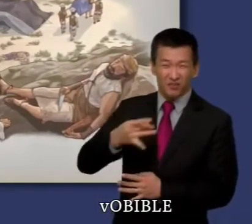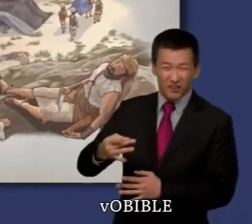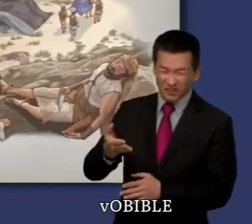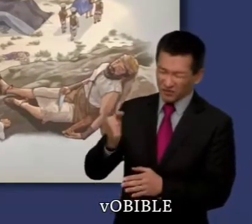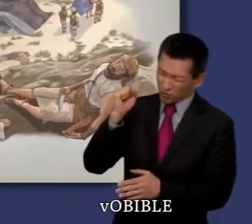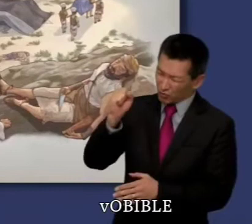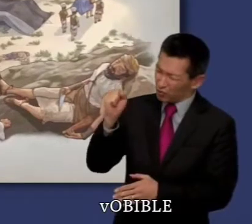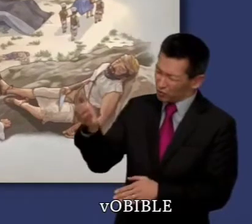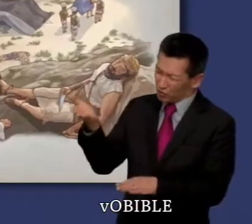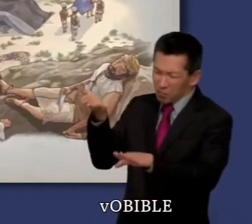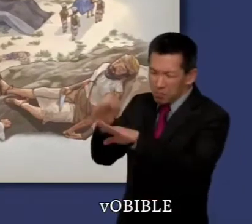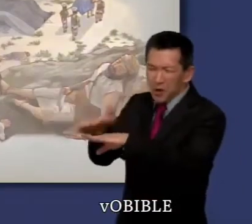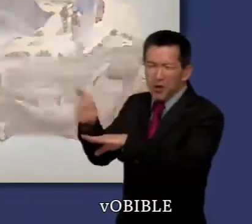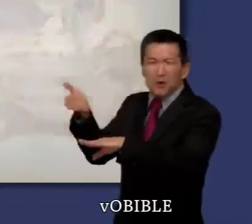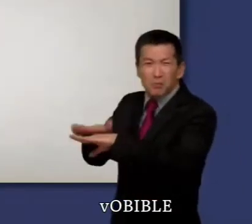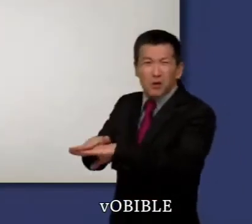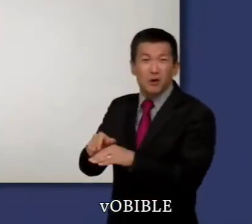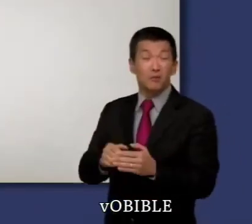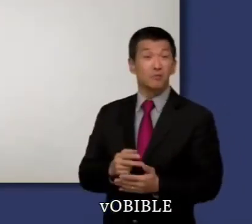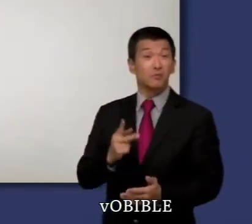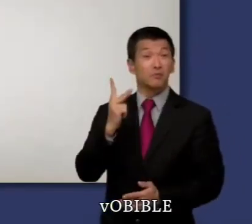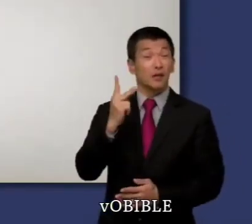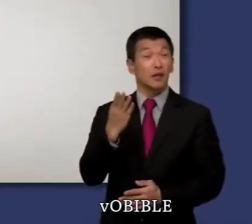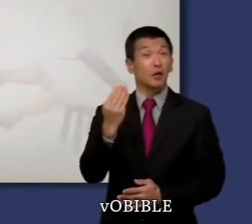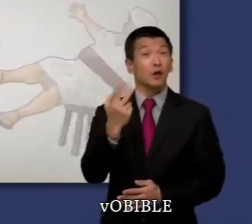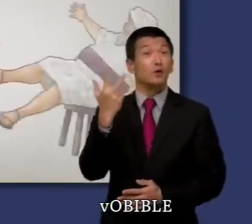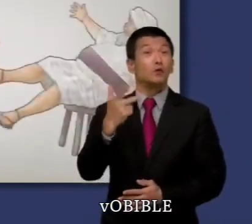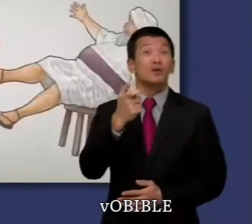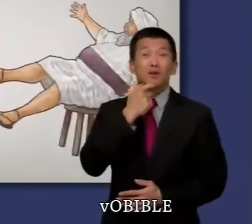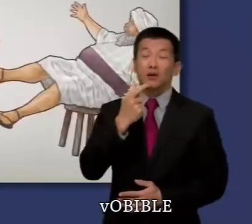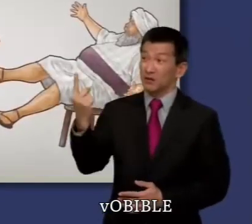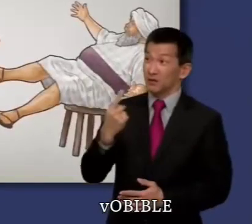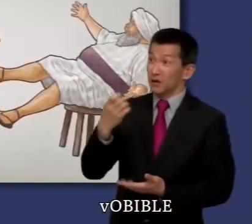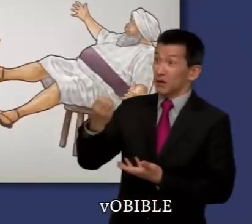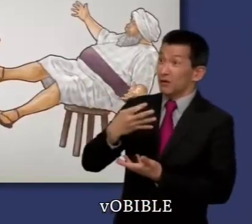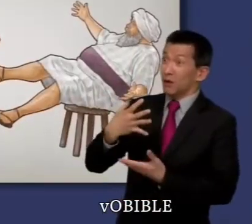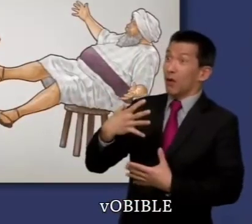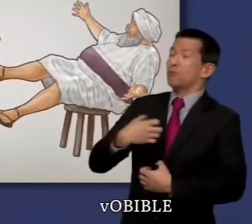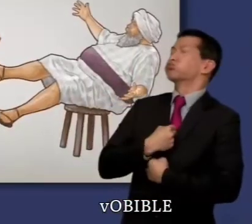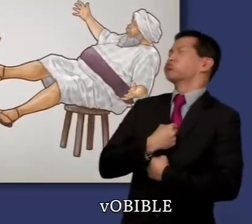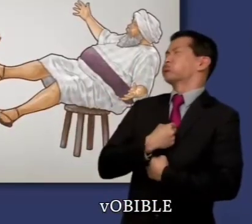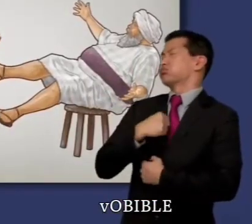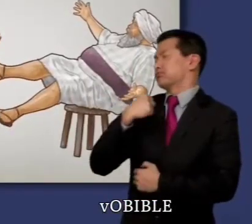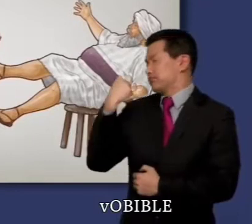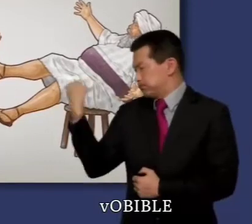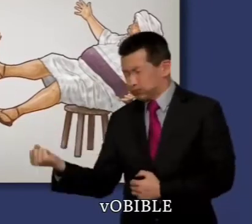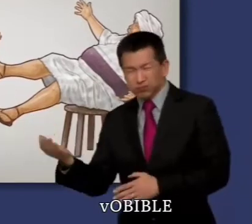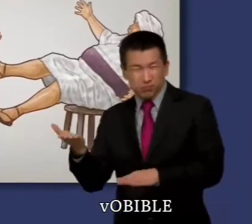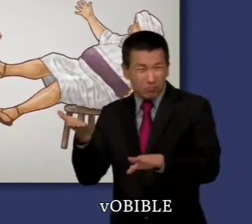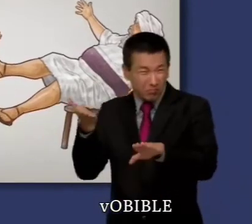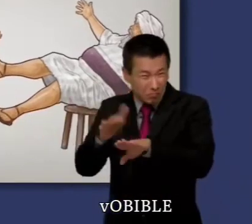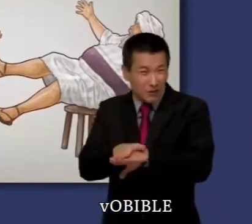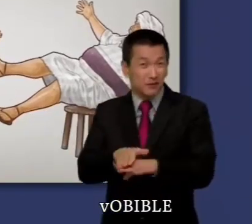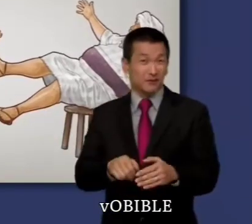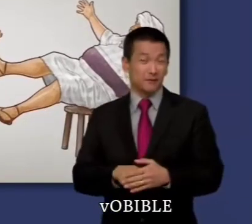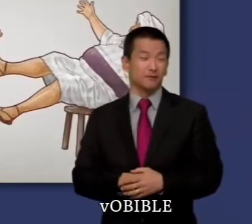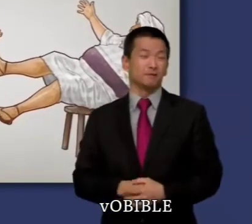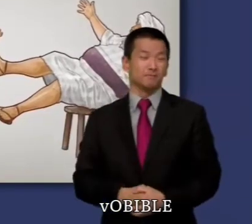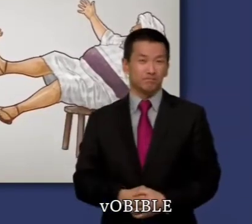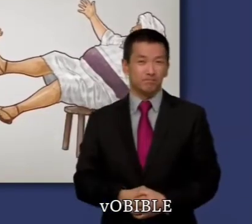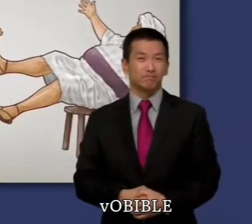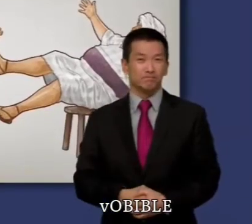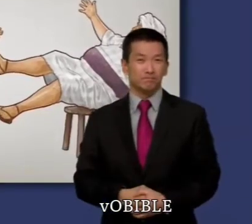à Silo. Dans le chapitre 3, Jéhovah dit au jeune Samuel d'annoncer un message de condamnation contre